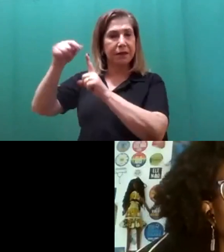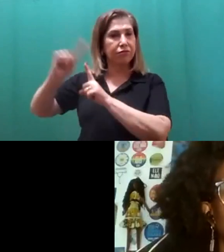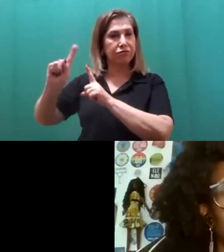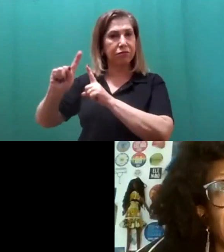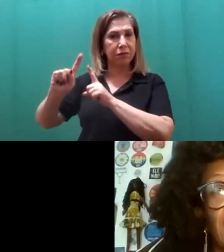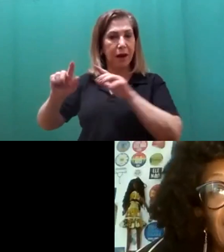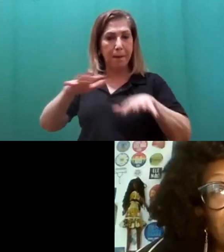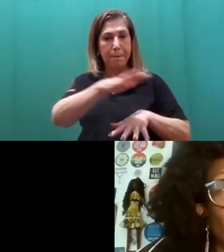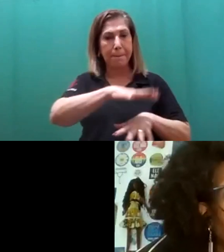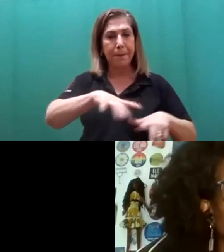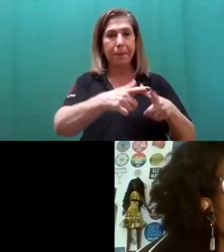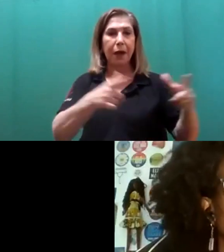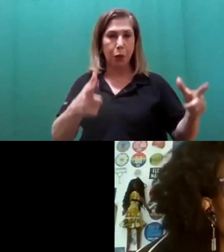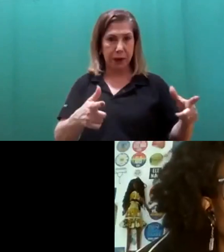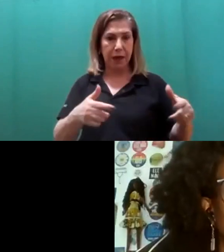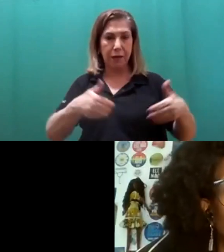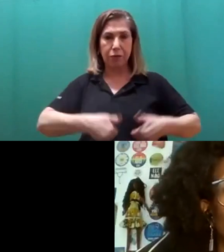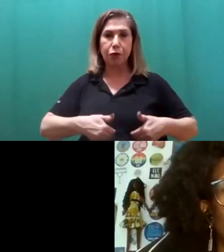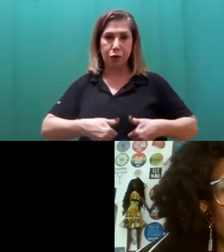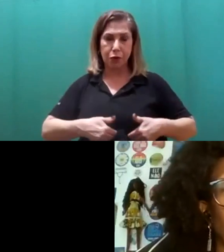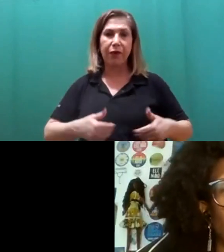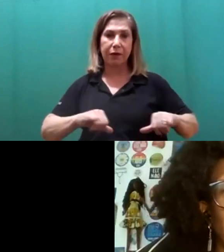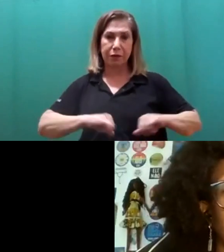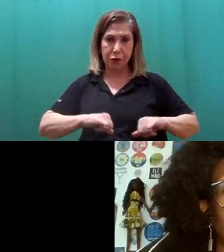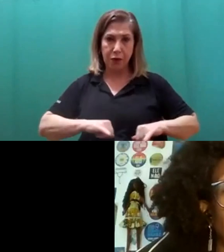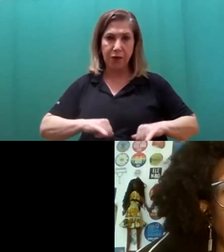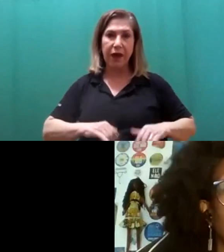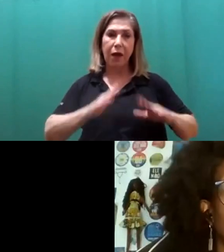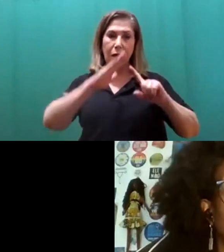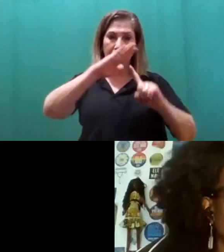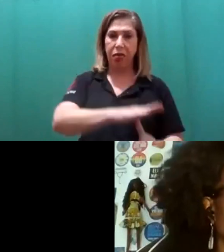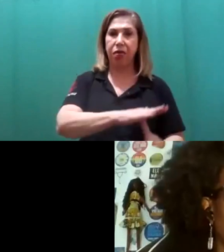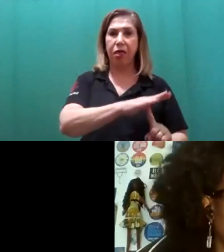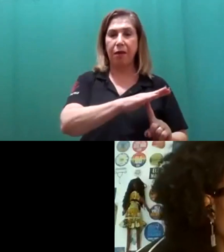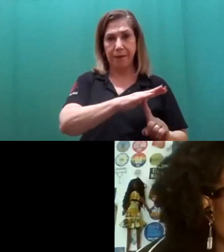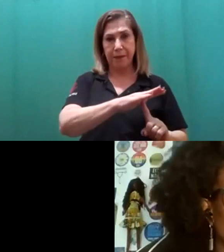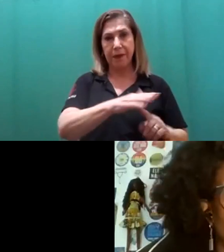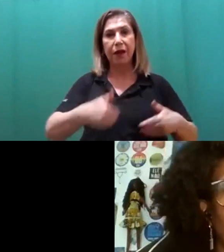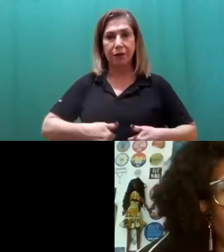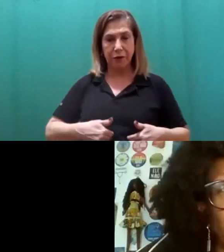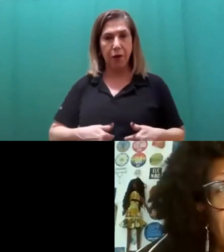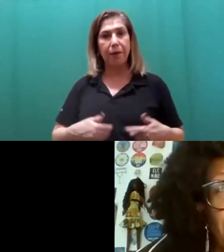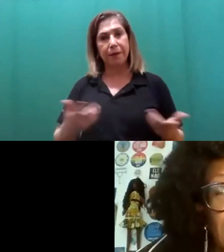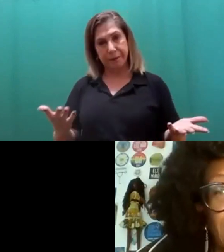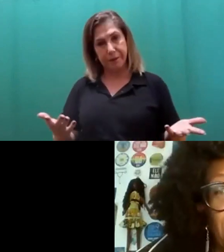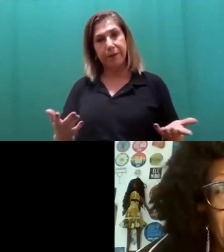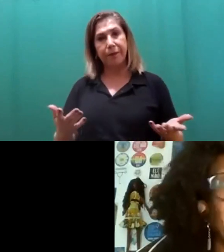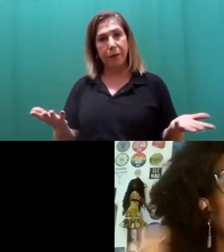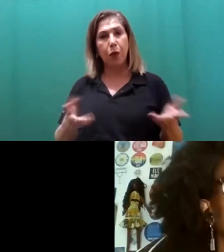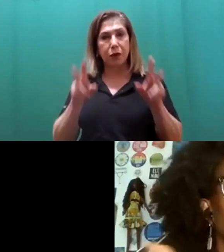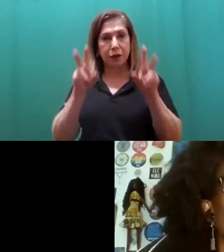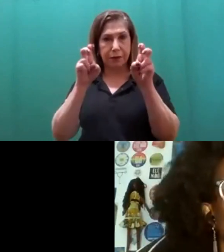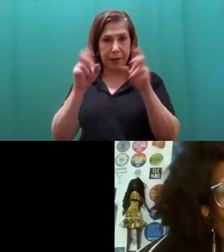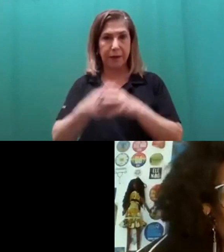ponta aí, sofrendo os processos de subordinação e de fome, no caso, que é o nosso tema aqui.